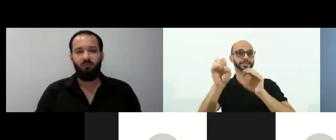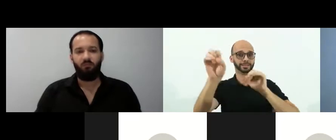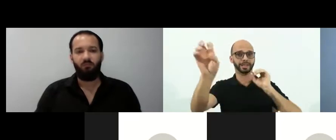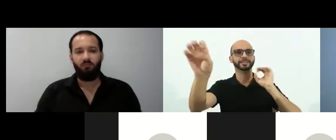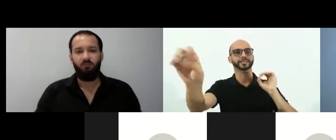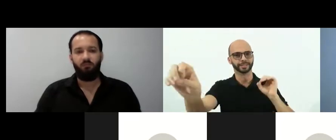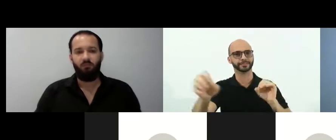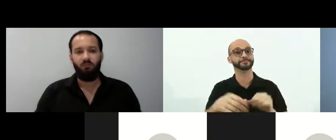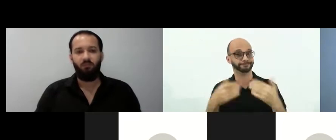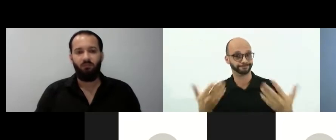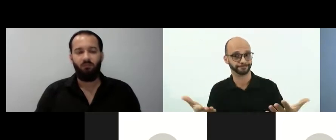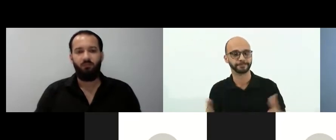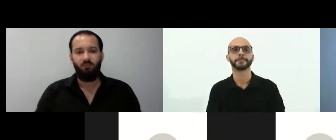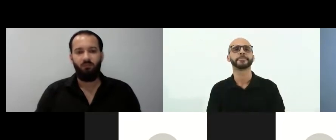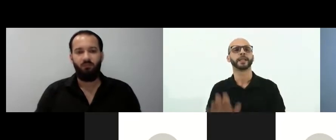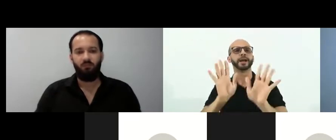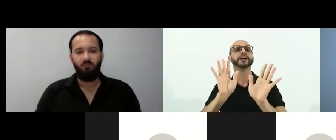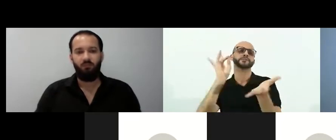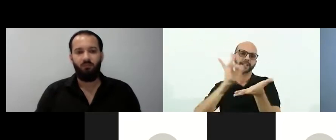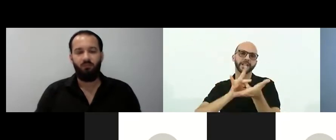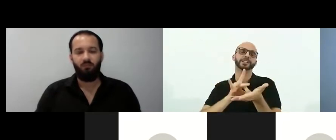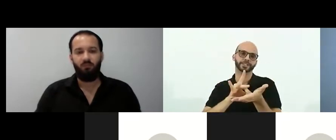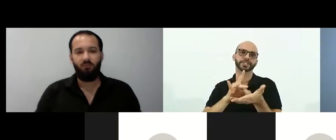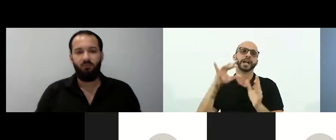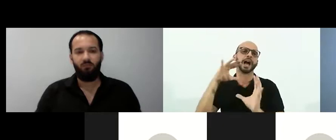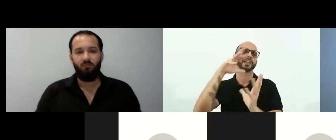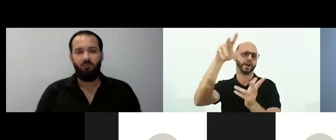antes, ao processo de educação à distância.